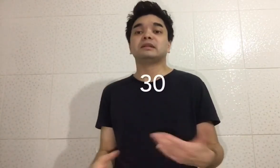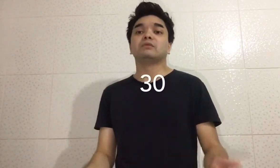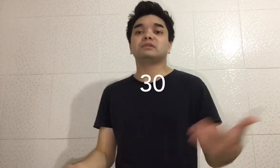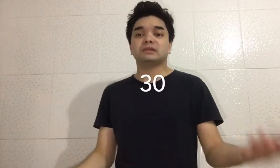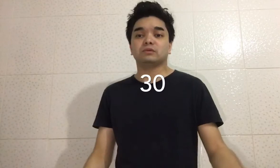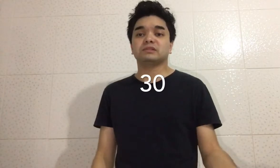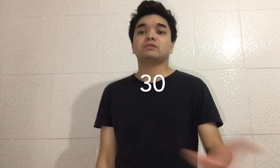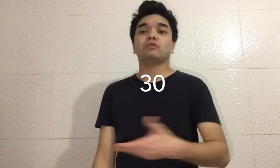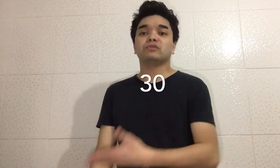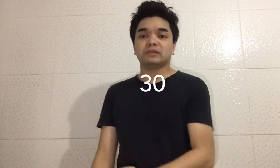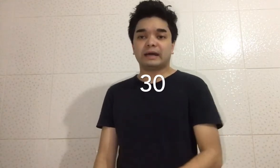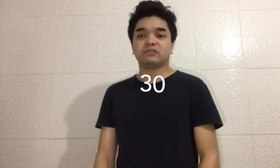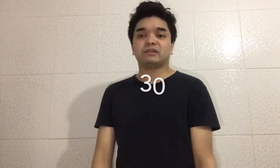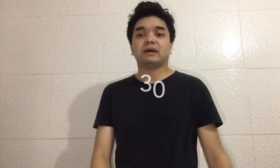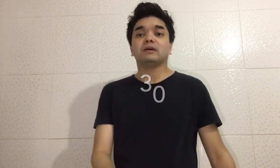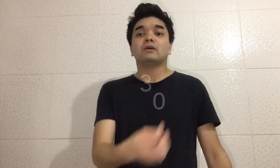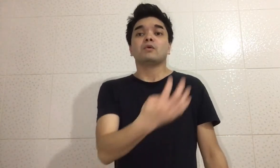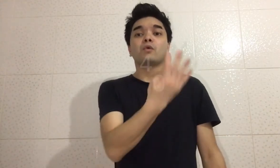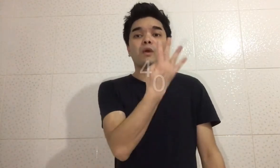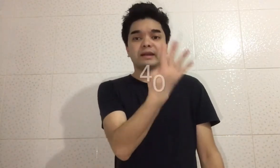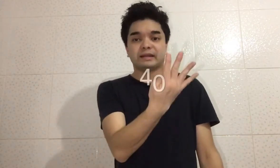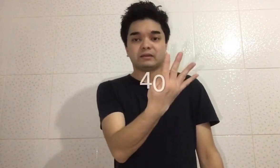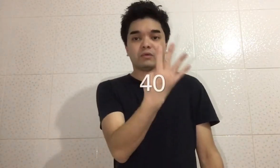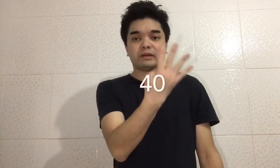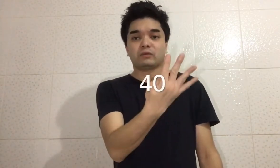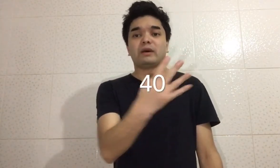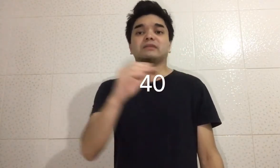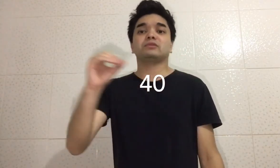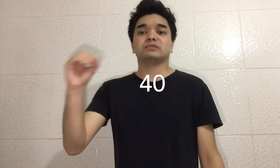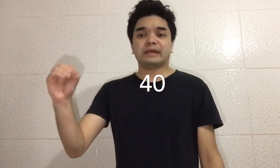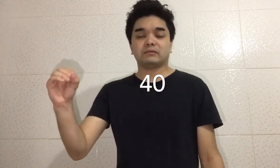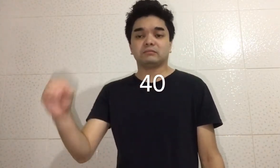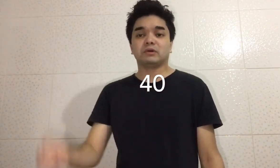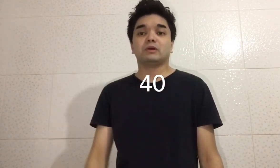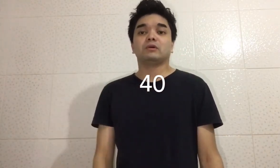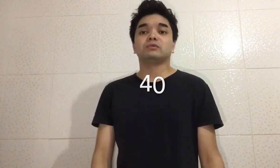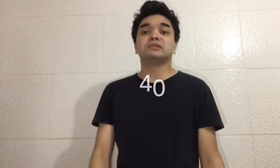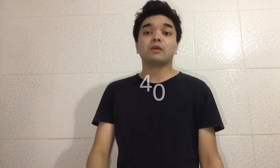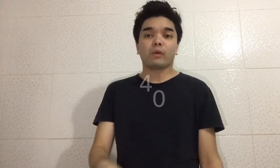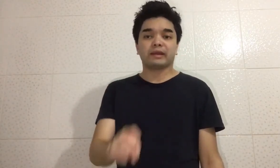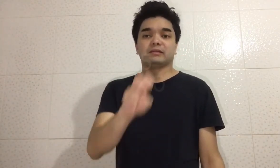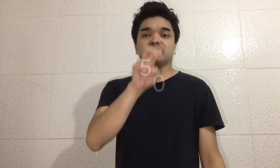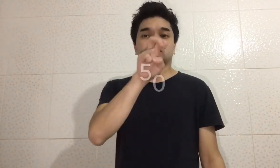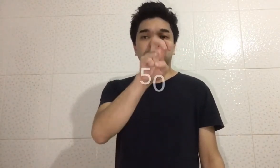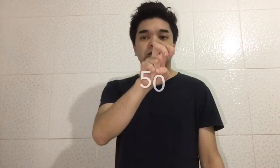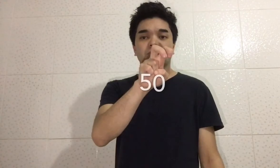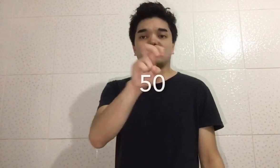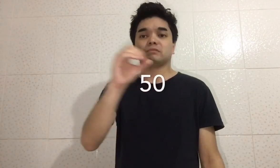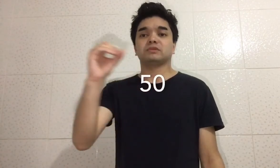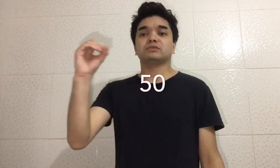31, 32, dando continuidade, tá? O 40, ó, 4 e 0. O 50, ó, 5 e